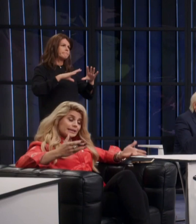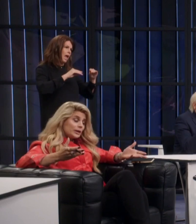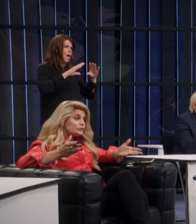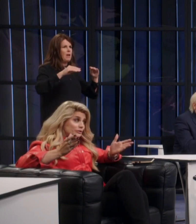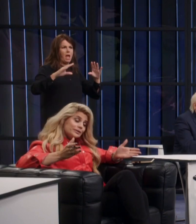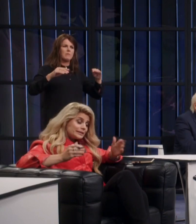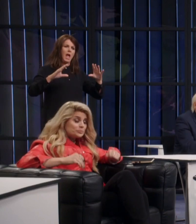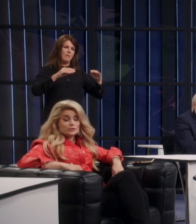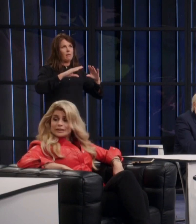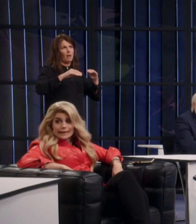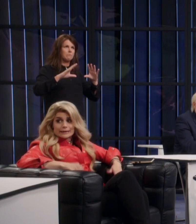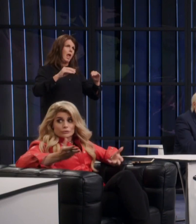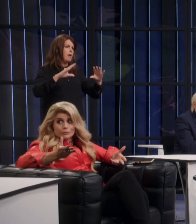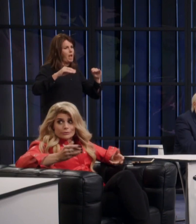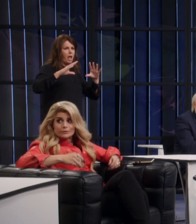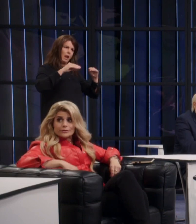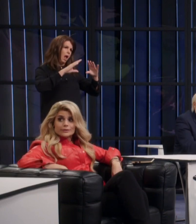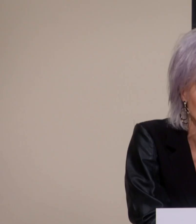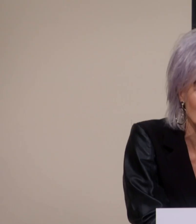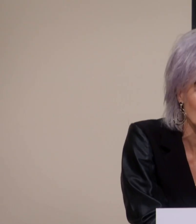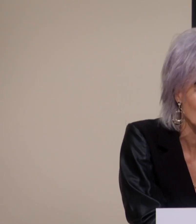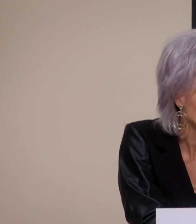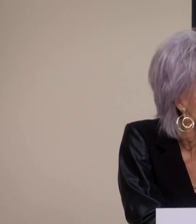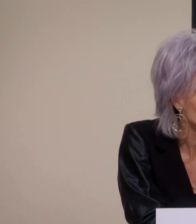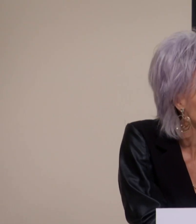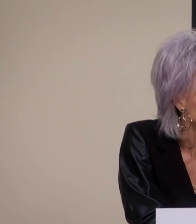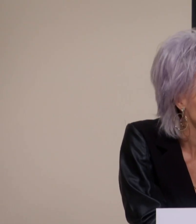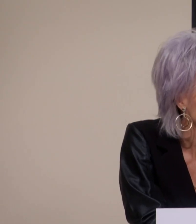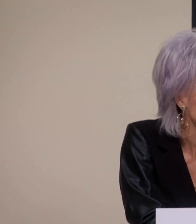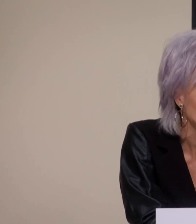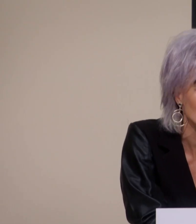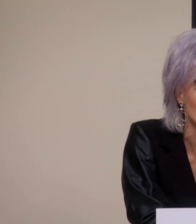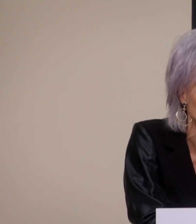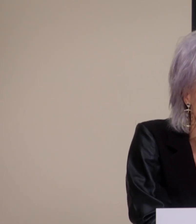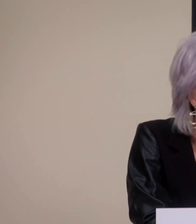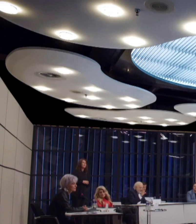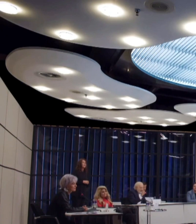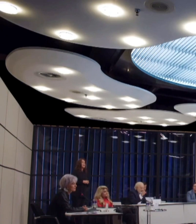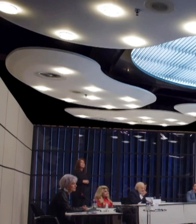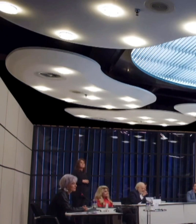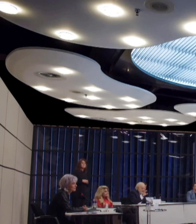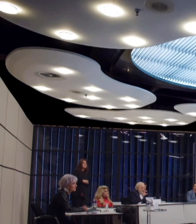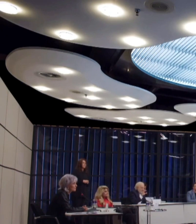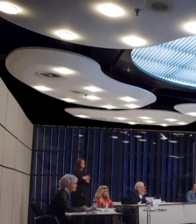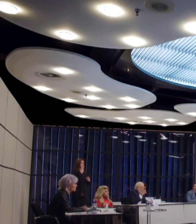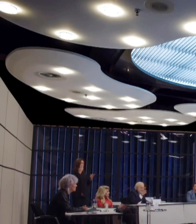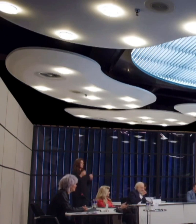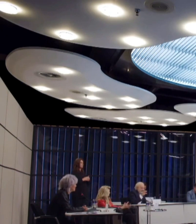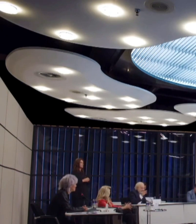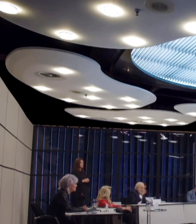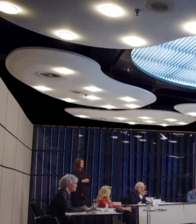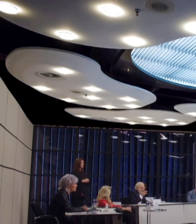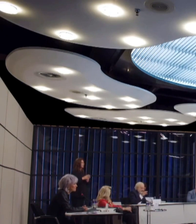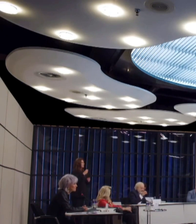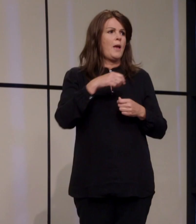Nee, maar serieus, dat is pas erg, toch? Ja, dat herken ik heel sterk. Al jaren trouwens. Ja, ik snap heel goed dat